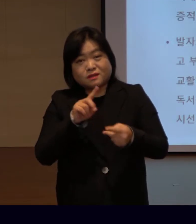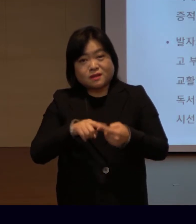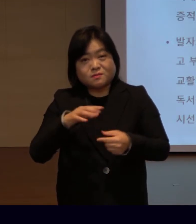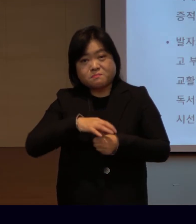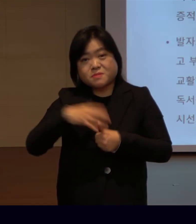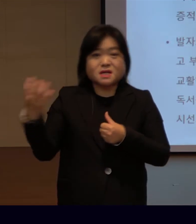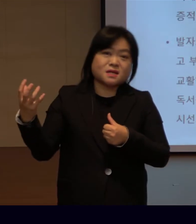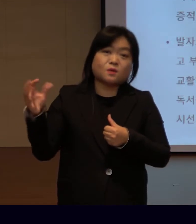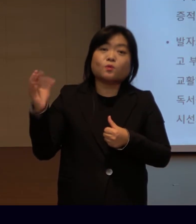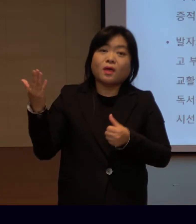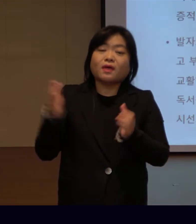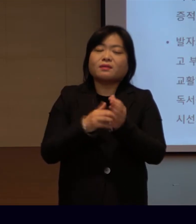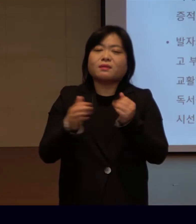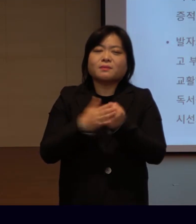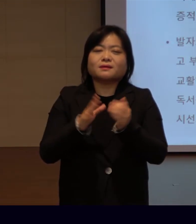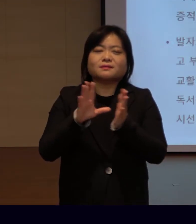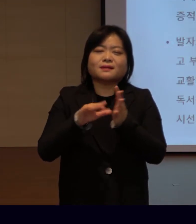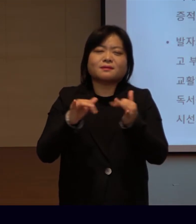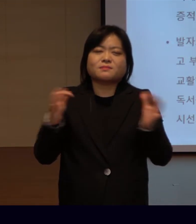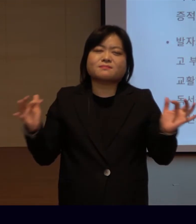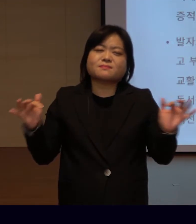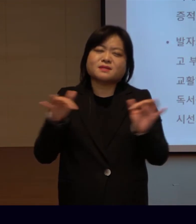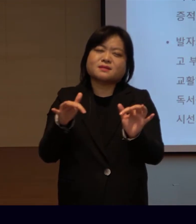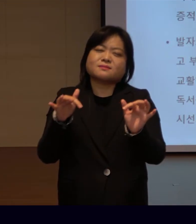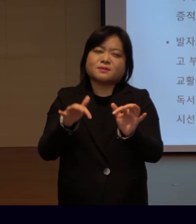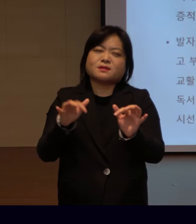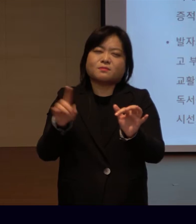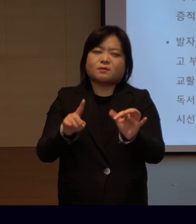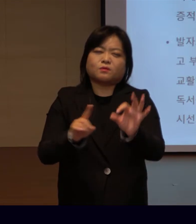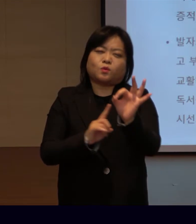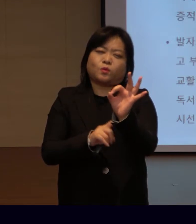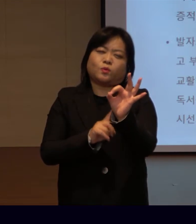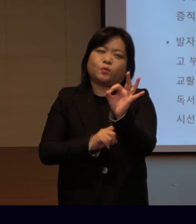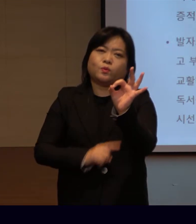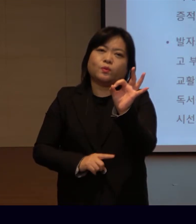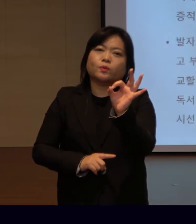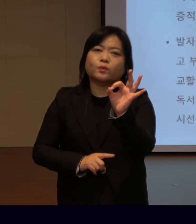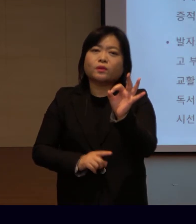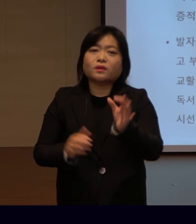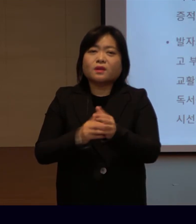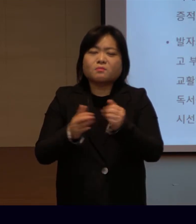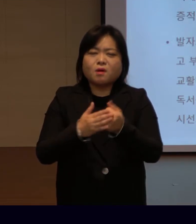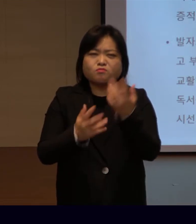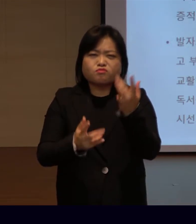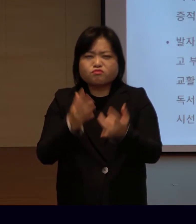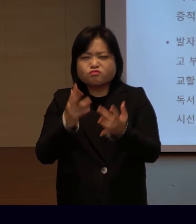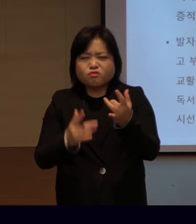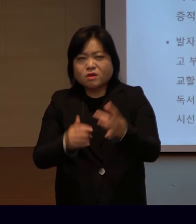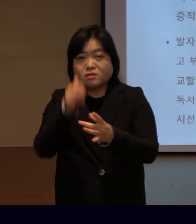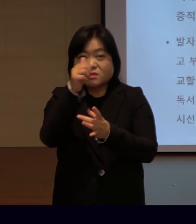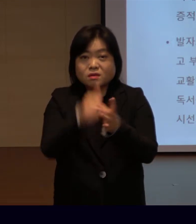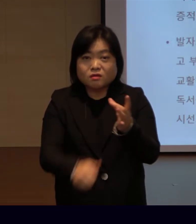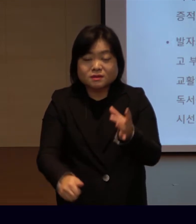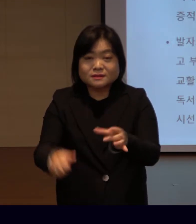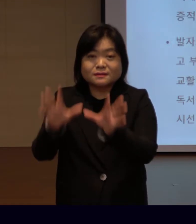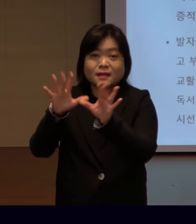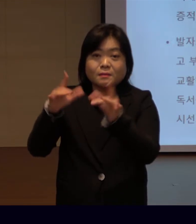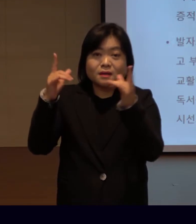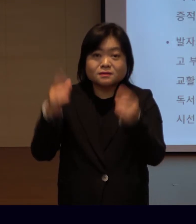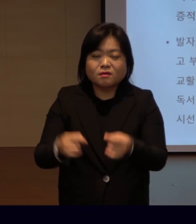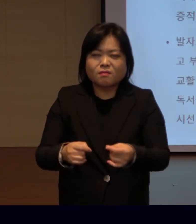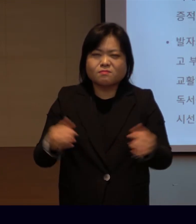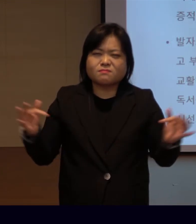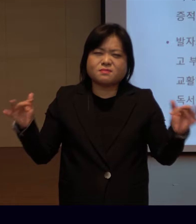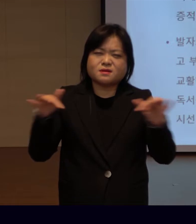분출되면서 그때 막 쫓아갔던 것은 돈이었습니다. 마치 불 속을 뛰어드는 불나방처럼